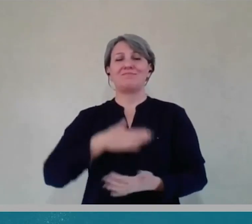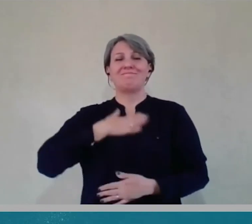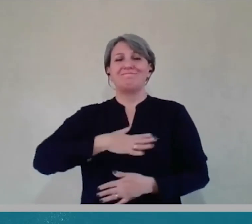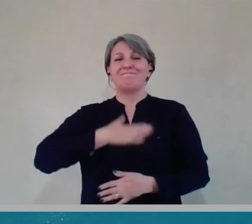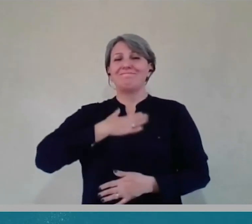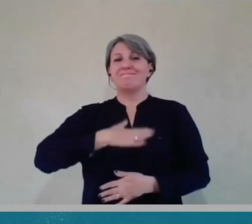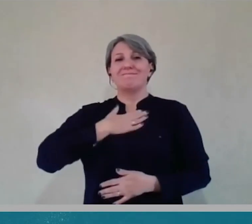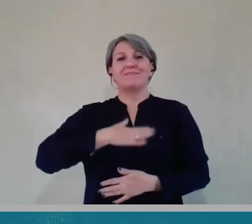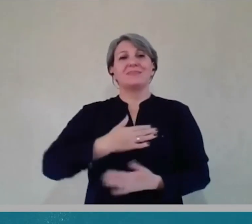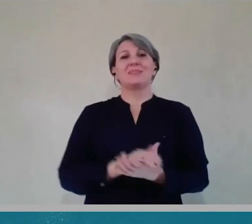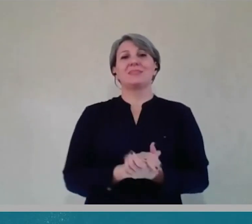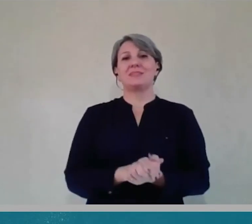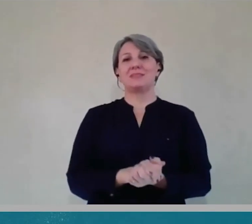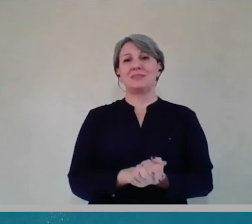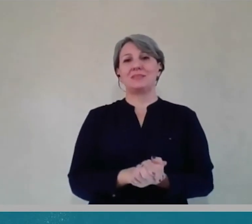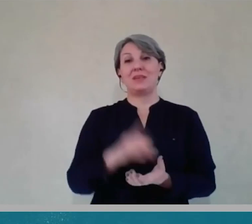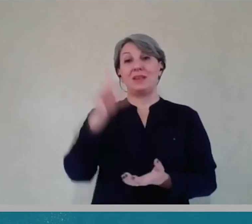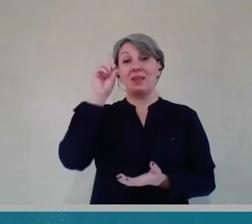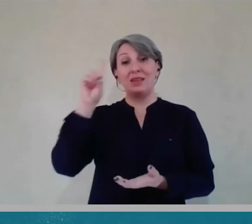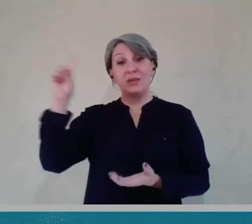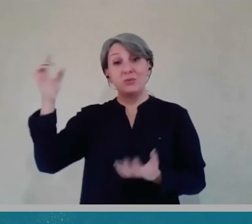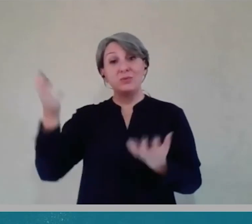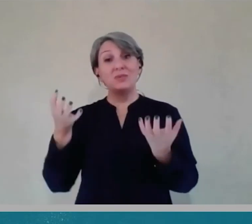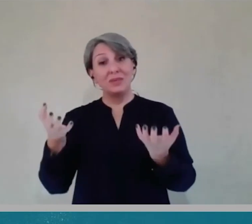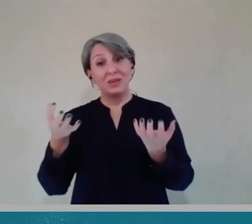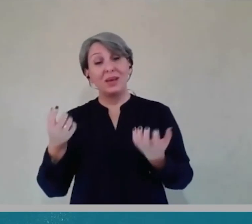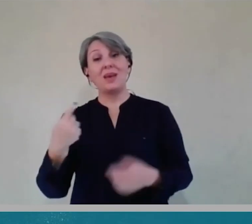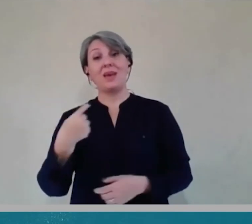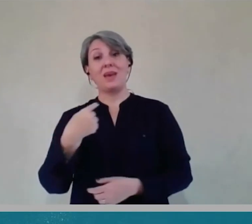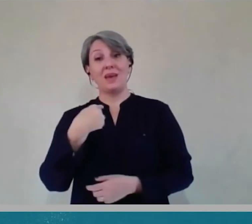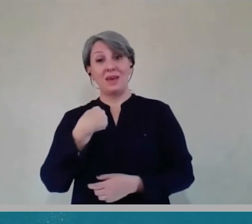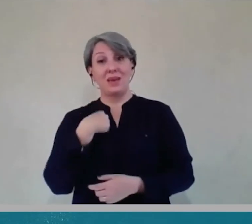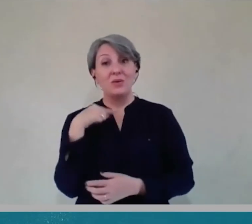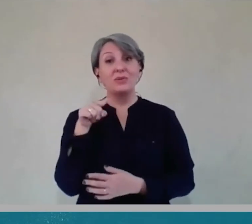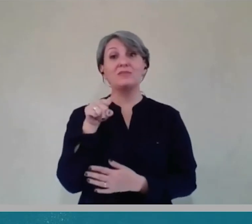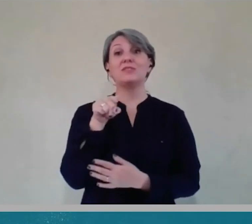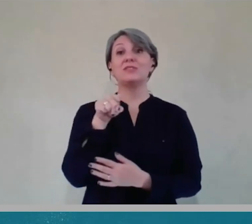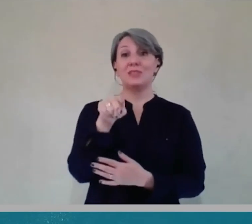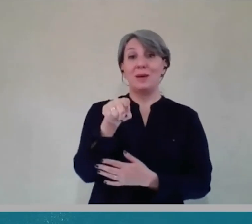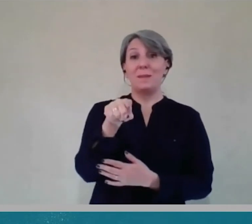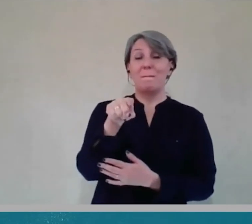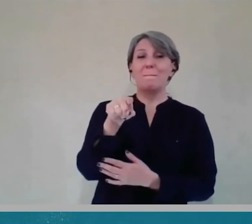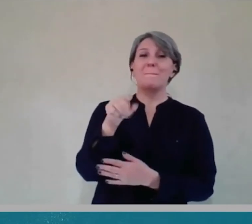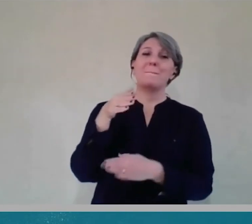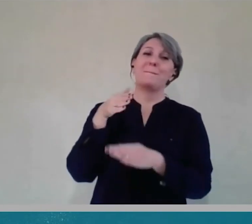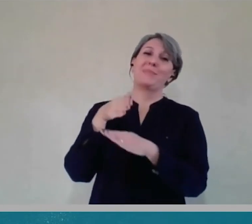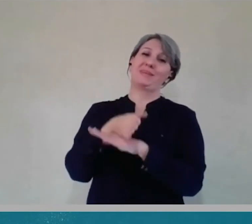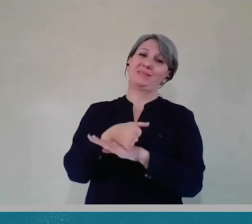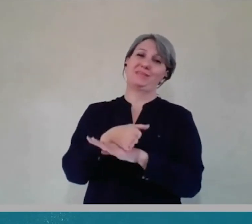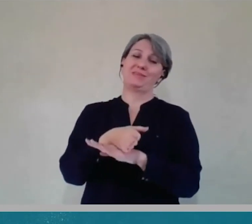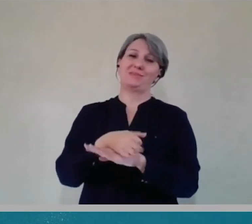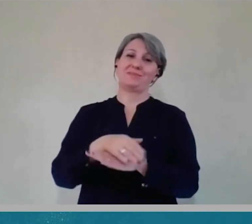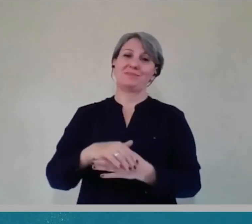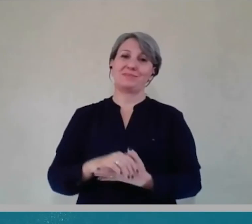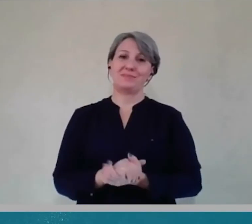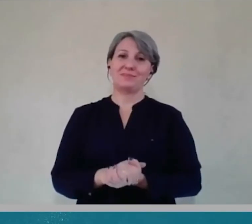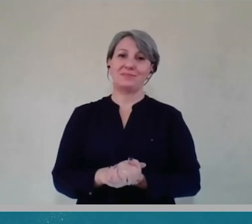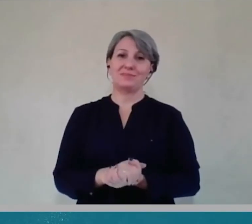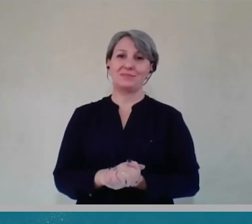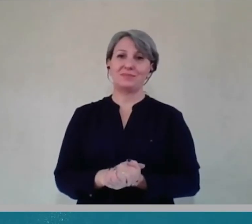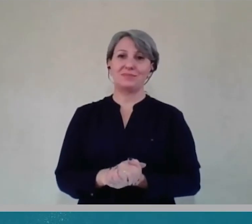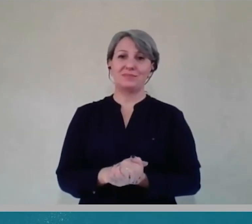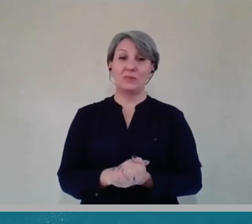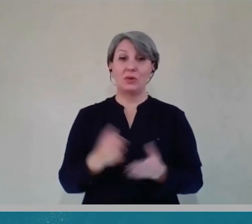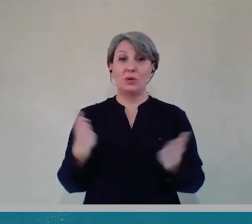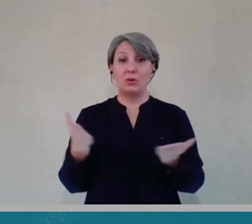quer que eu e você encontremos e participemos. Hoje, os homens estão correndo atrás